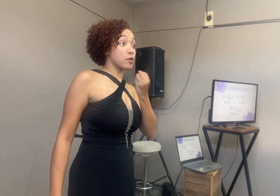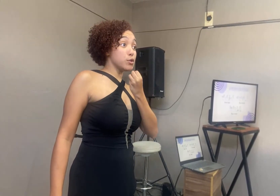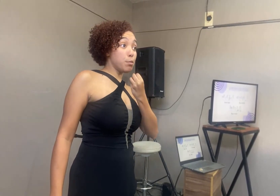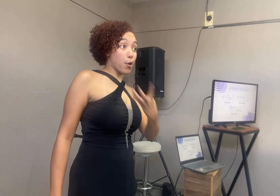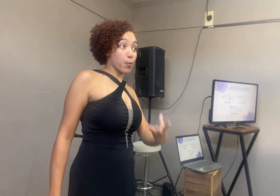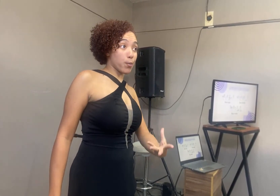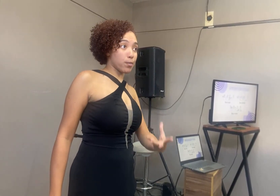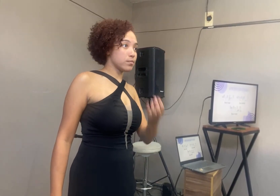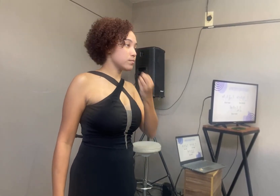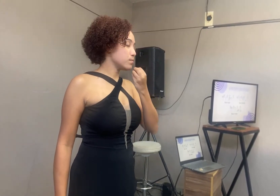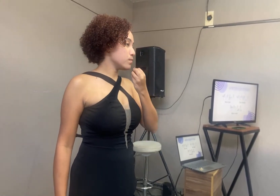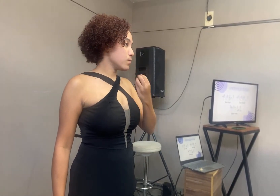de bom.